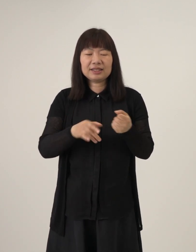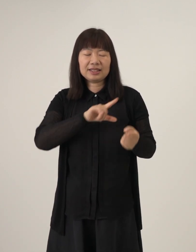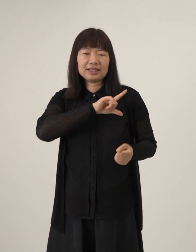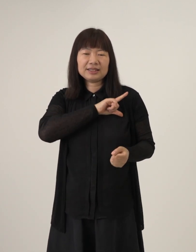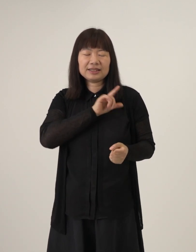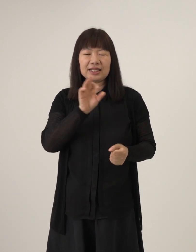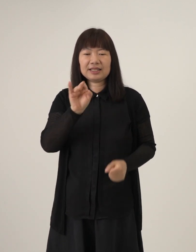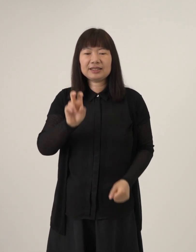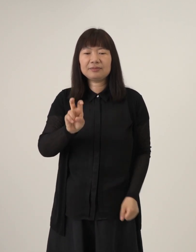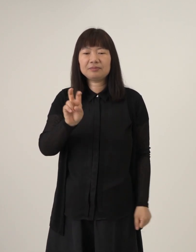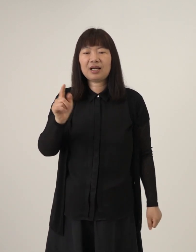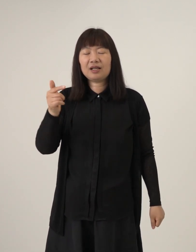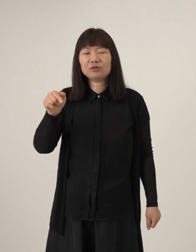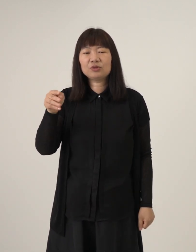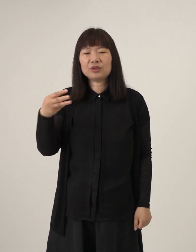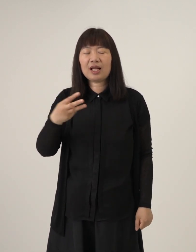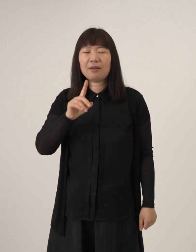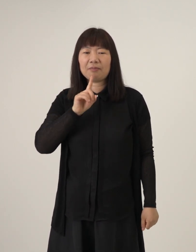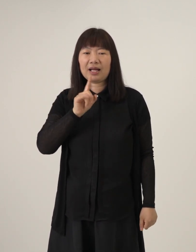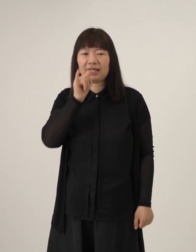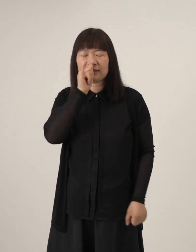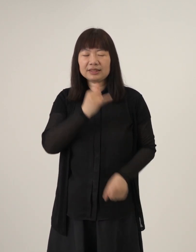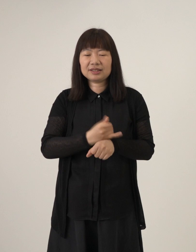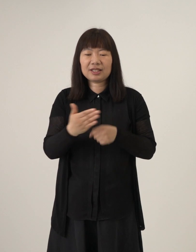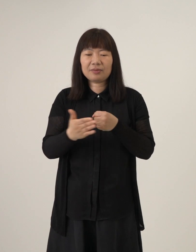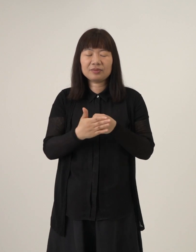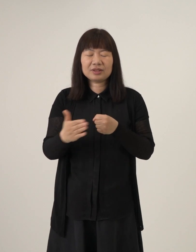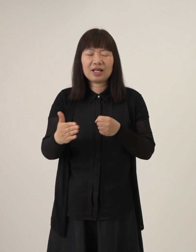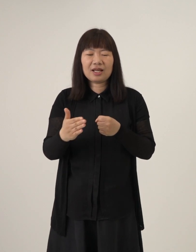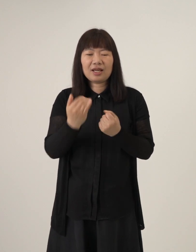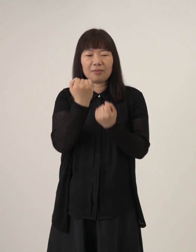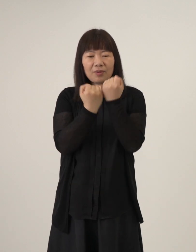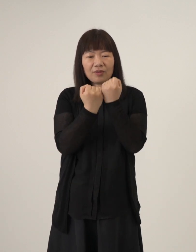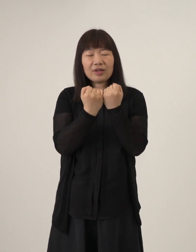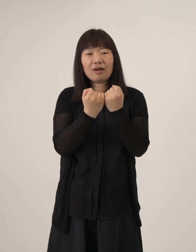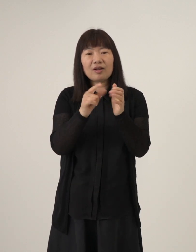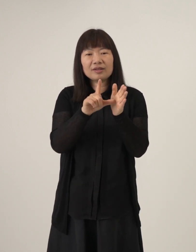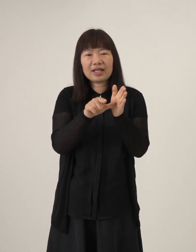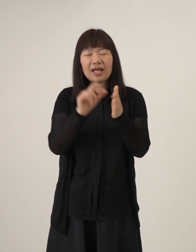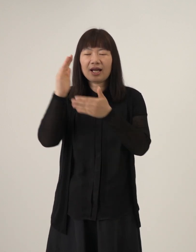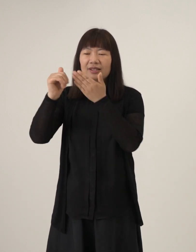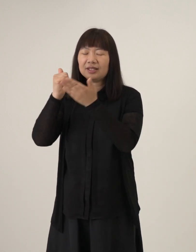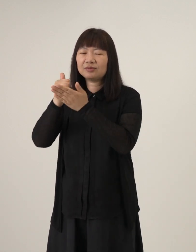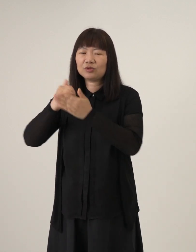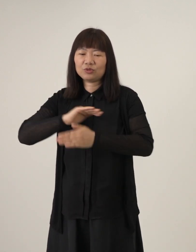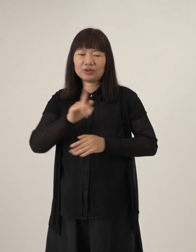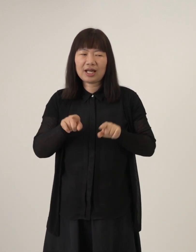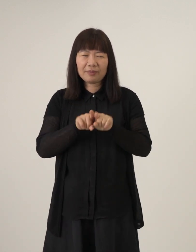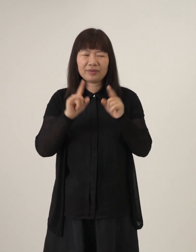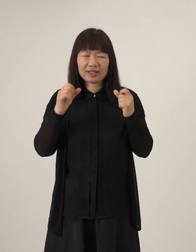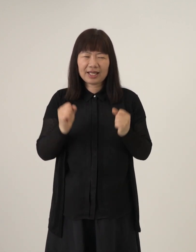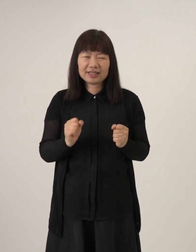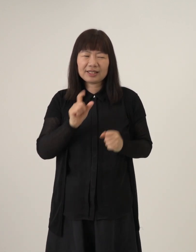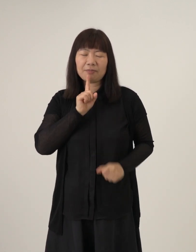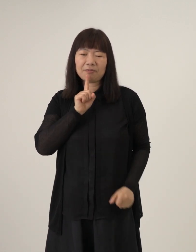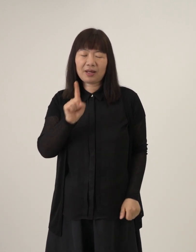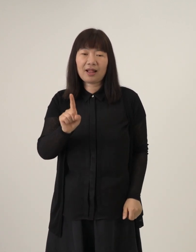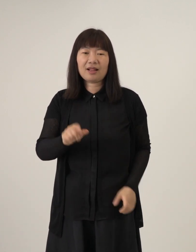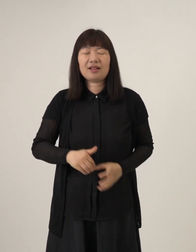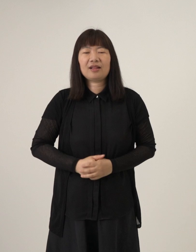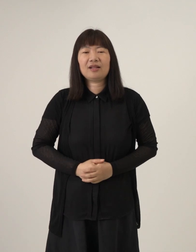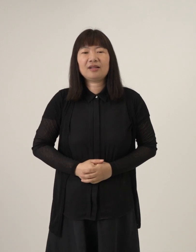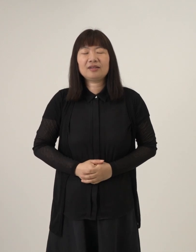이름은 임마누엘이라 하리라 하셨으니 이를 번역한즉 하나님이 우리와 함께 계시다 함이라.